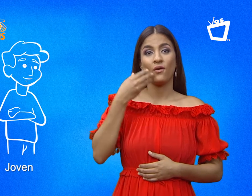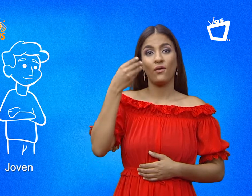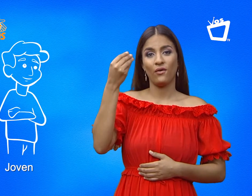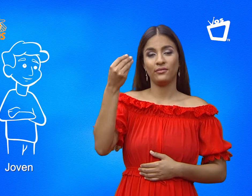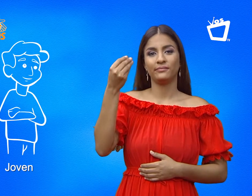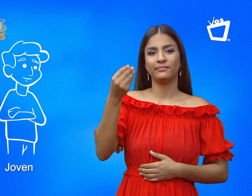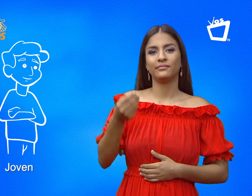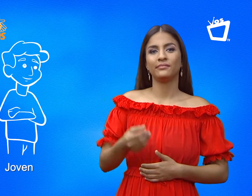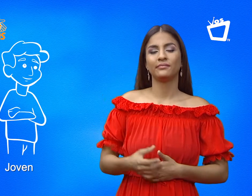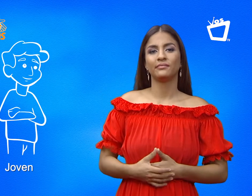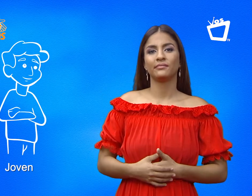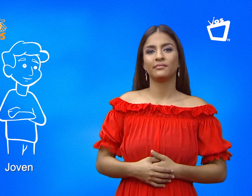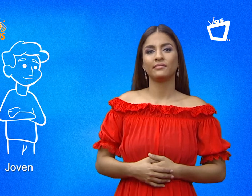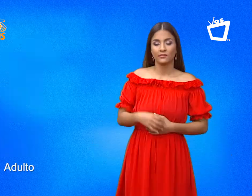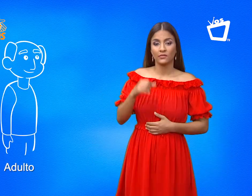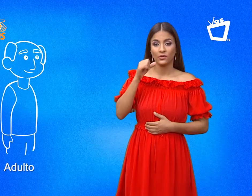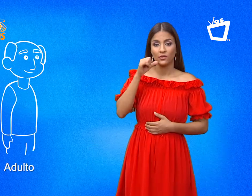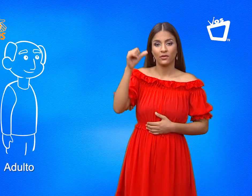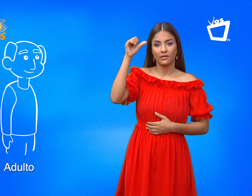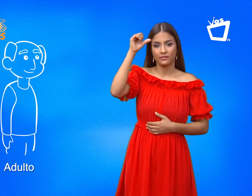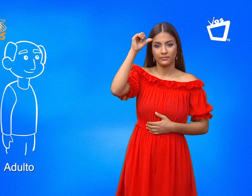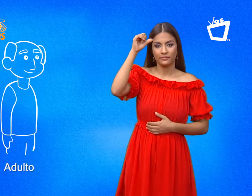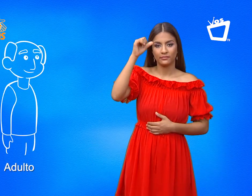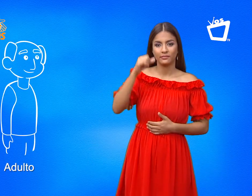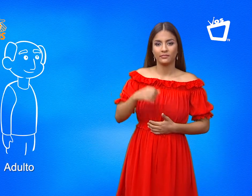joven adulto